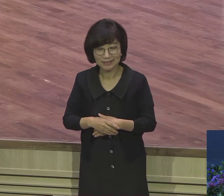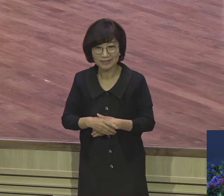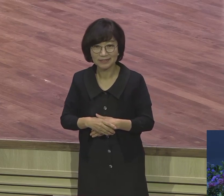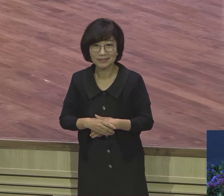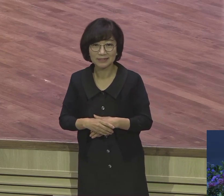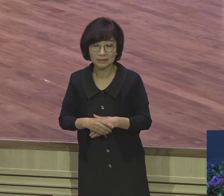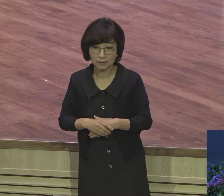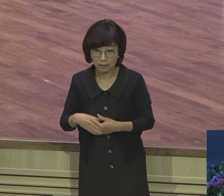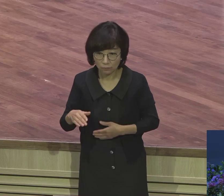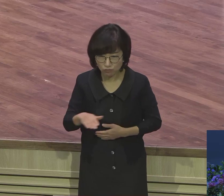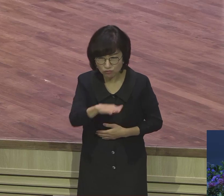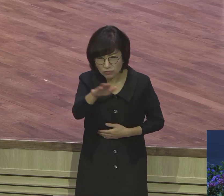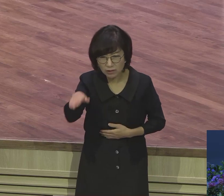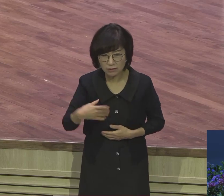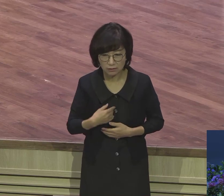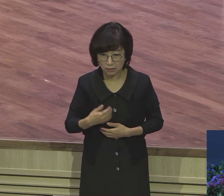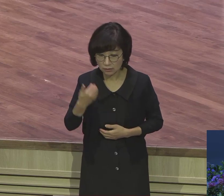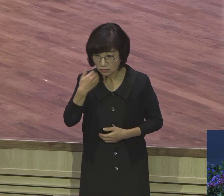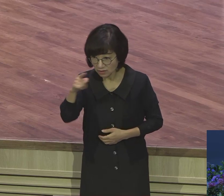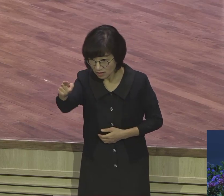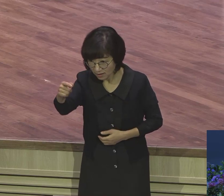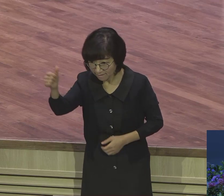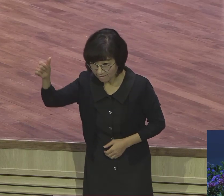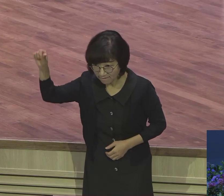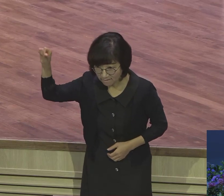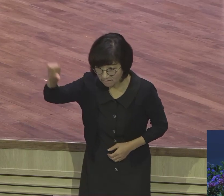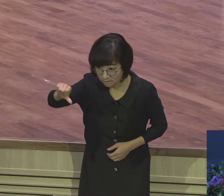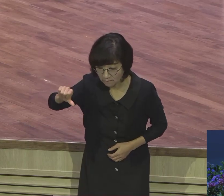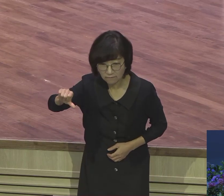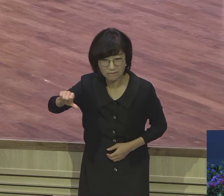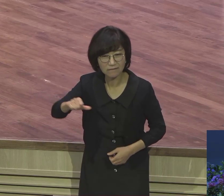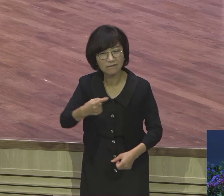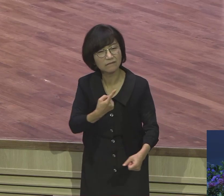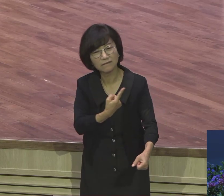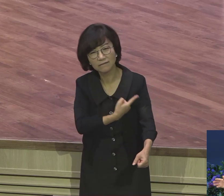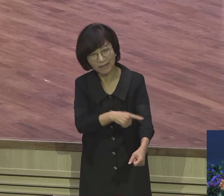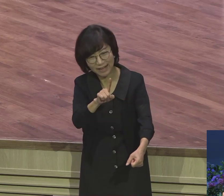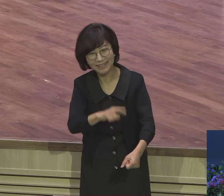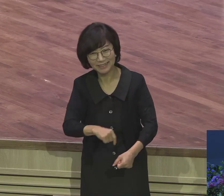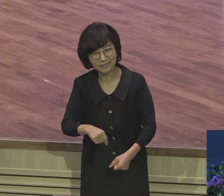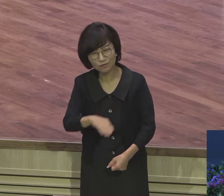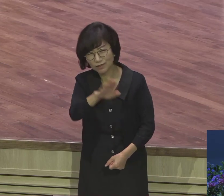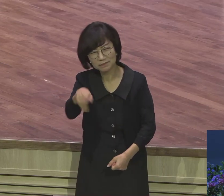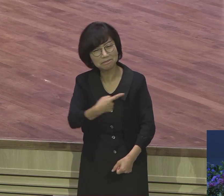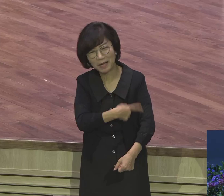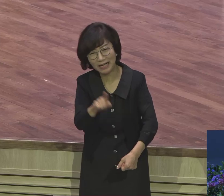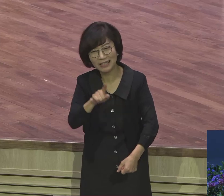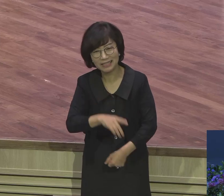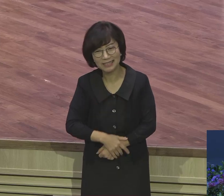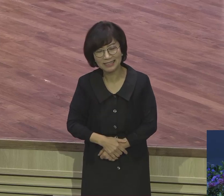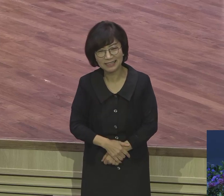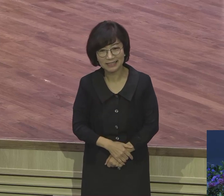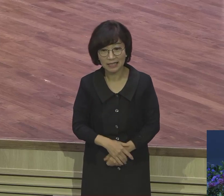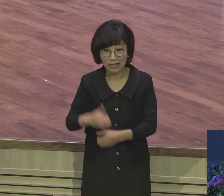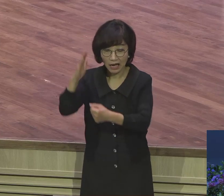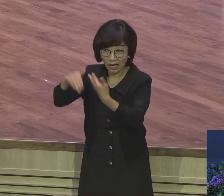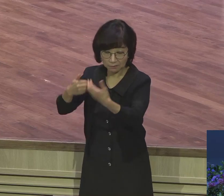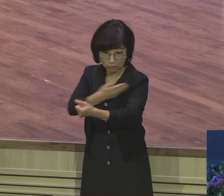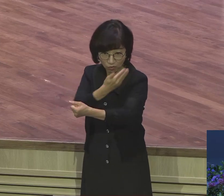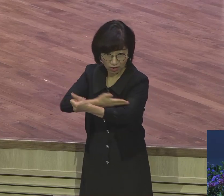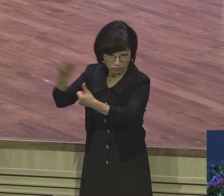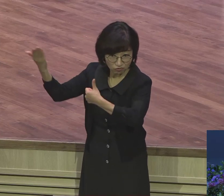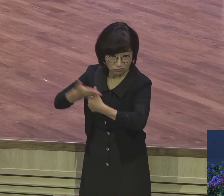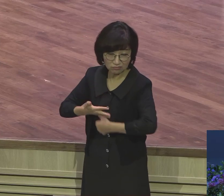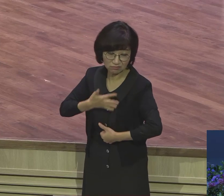저주할 권리가 없습니다. 그거 알아야 돼요. 저주해본 적 소용없어요. 저주할 권리가 없어요. 권리를 준 적이 없습니다.